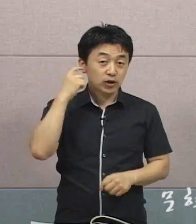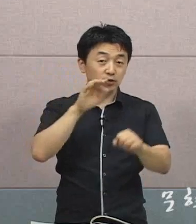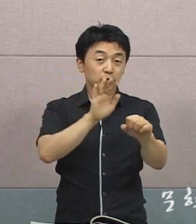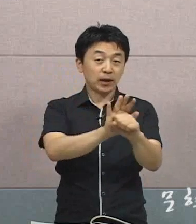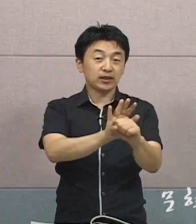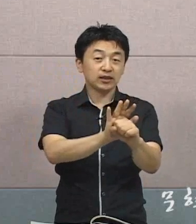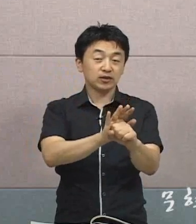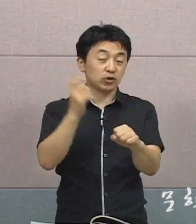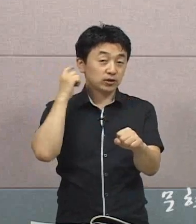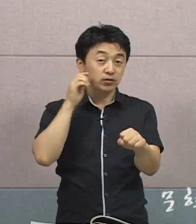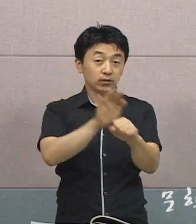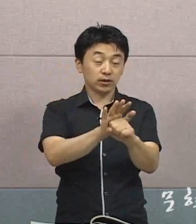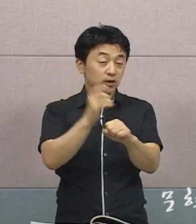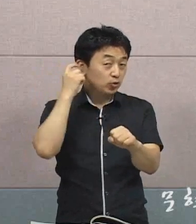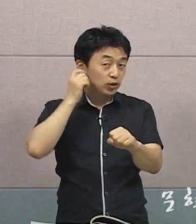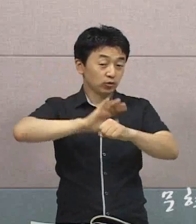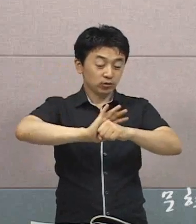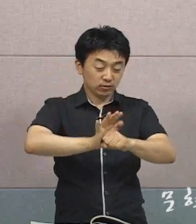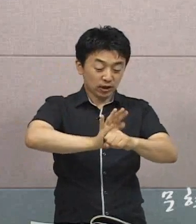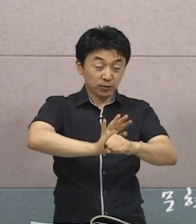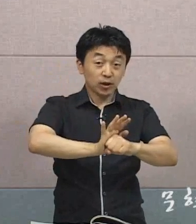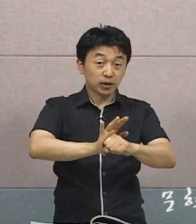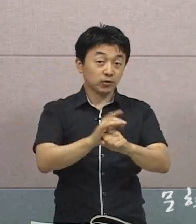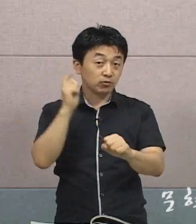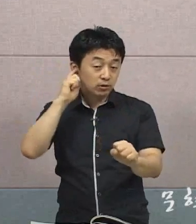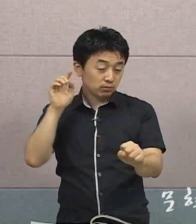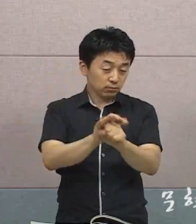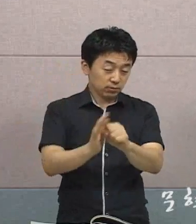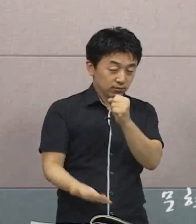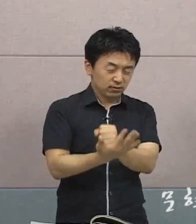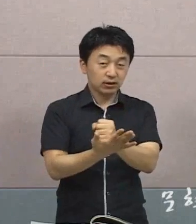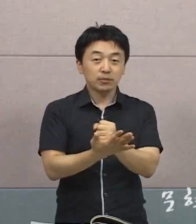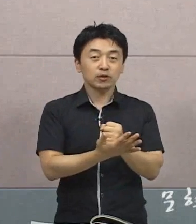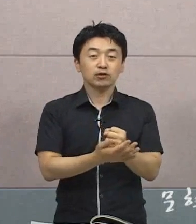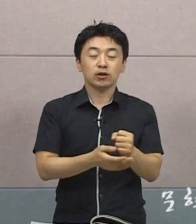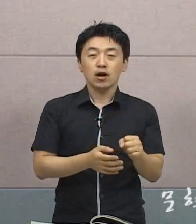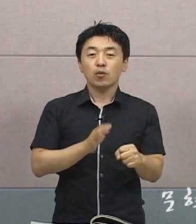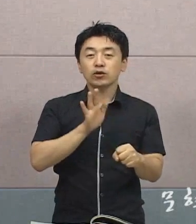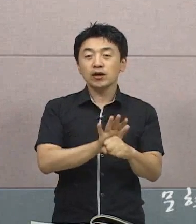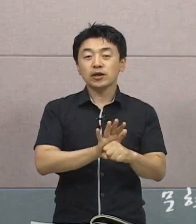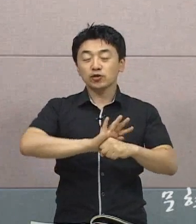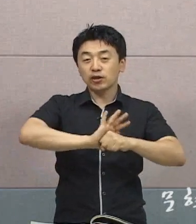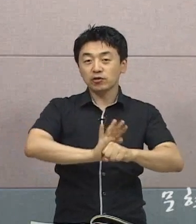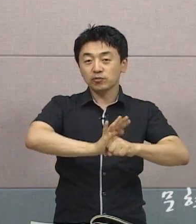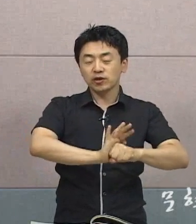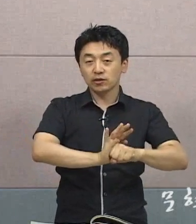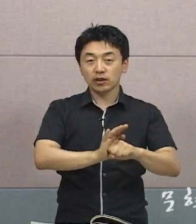귀하고서 막히다라는 수하거든요. 네. 귀하고 가끔 이렇게 막히도 하고요. 이렇게 막히도 하고요. 어떻게 막으셔도 상관없는데요. 네.